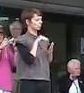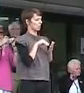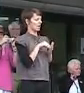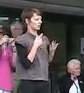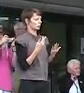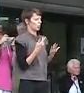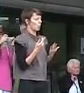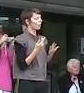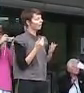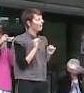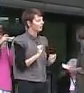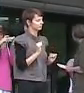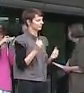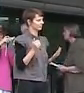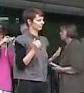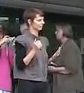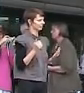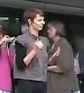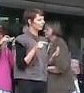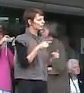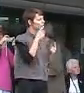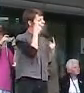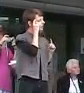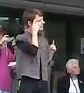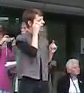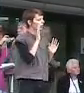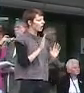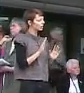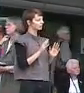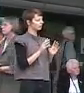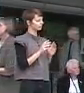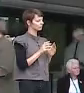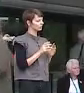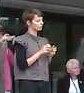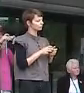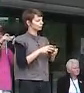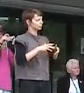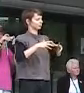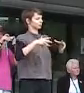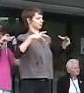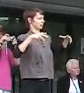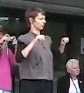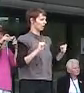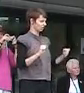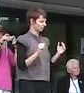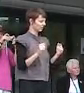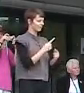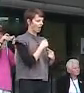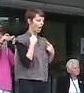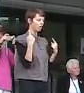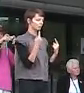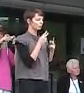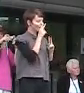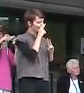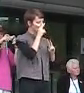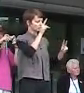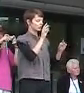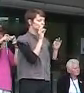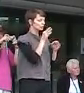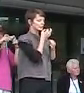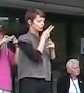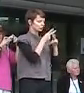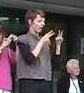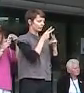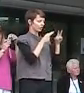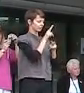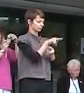Derartige Gedanken können still und leise gekleidet sein. Wir müssen ihnen gemeinsam in